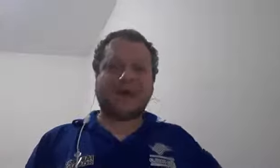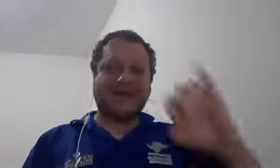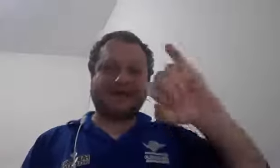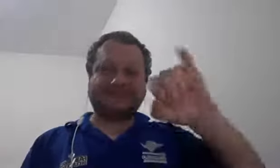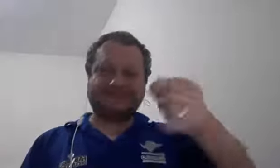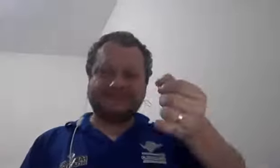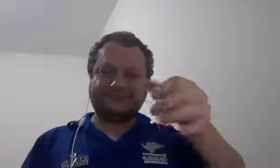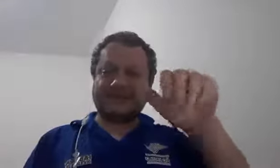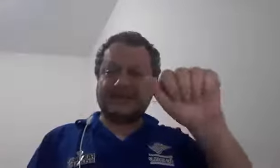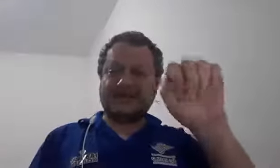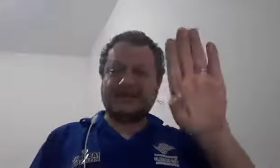Jabaquara.